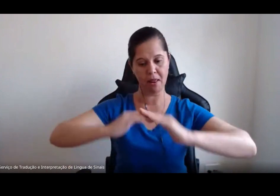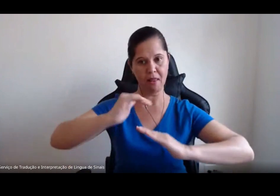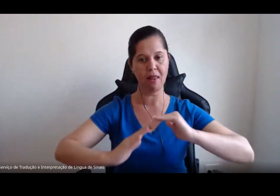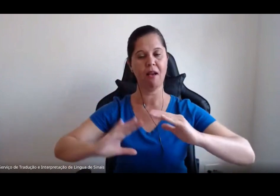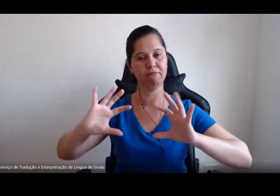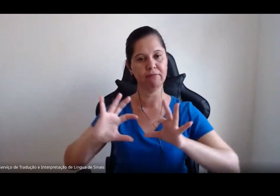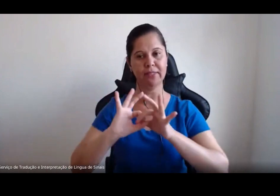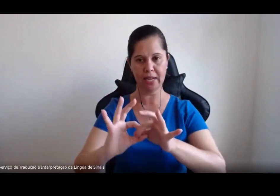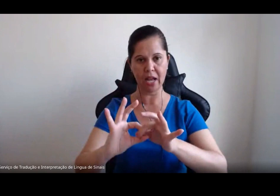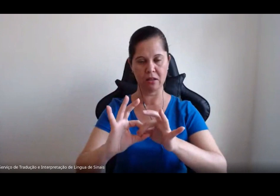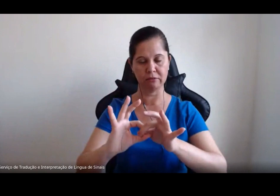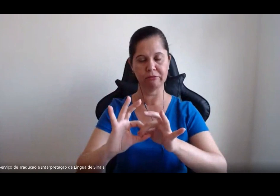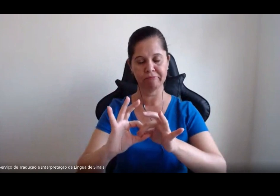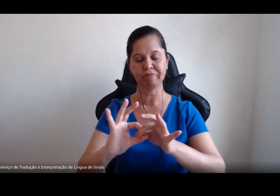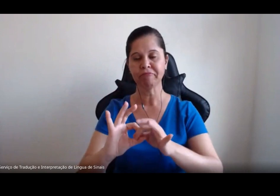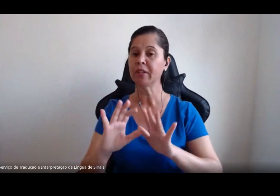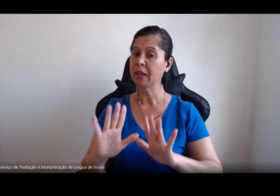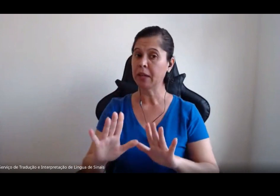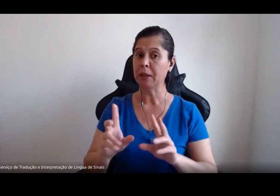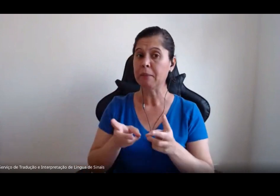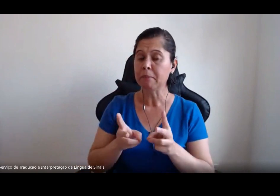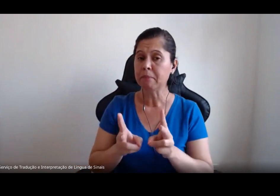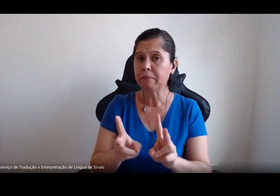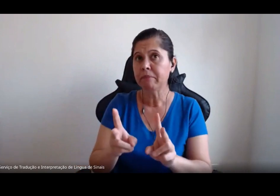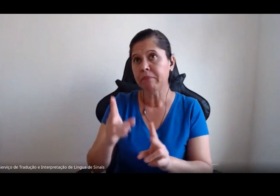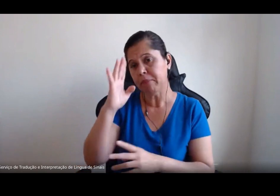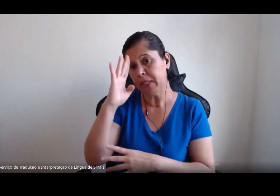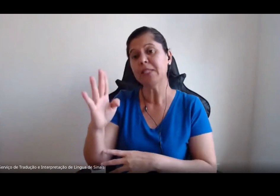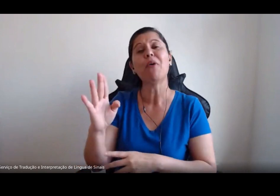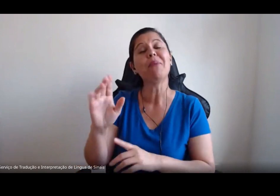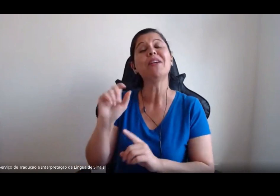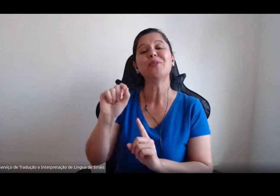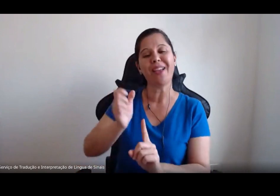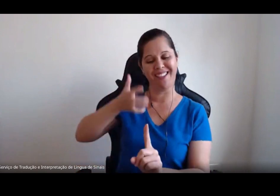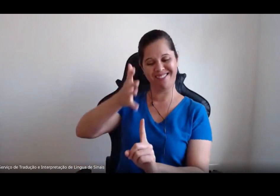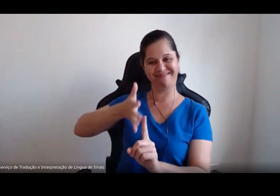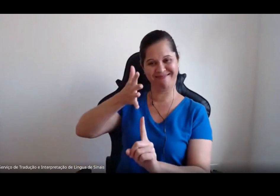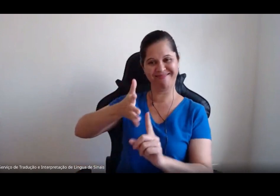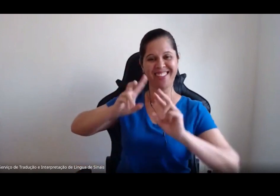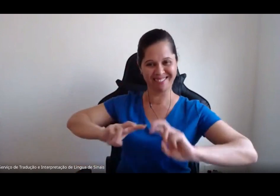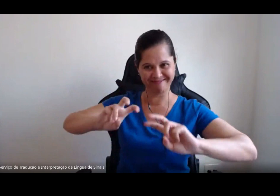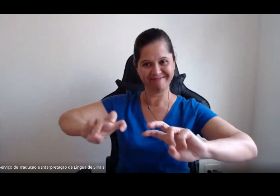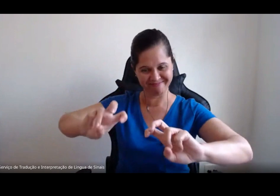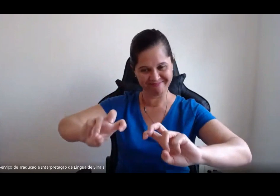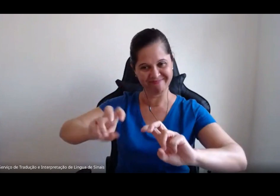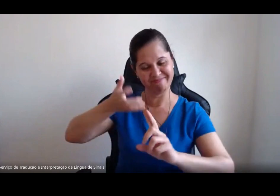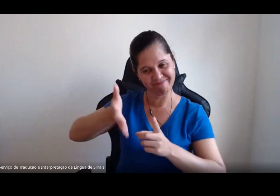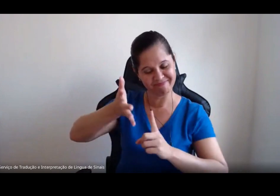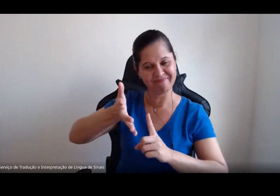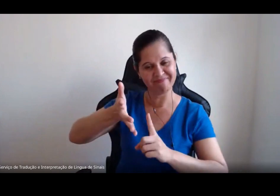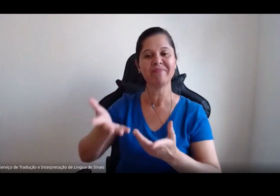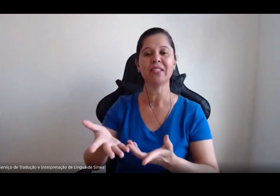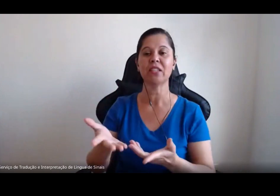ser constitutivos uns dos outros, inclusive na intersecção com análise de discurso também.